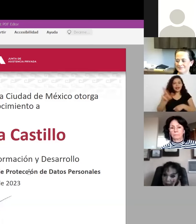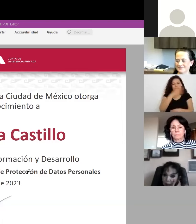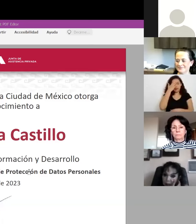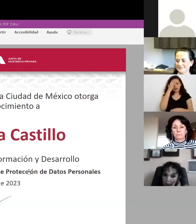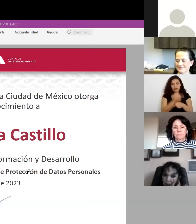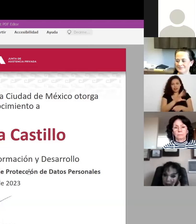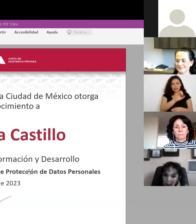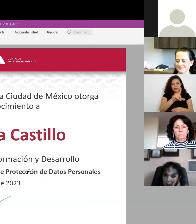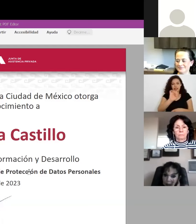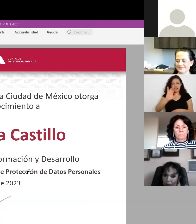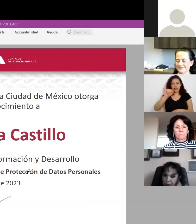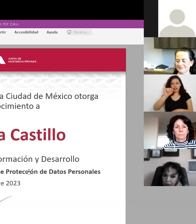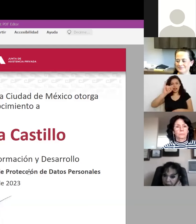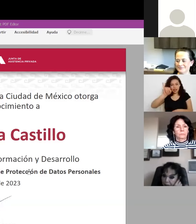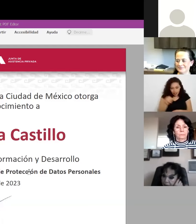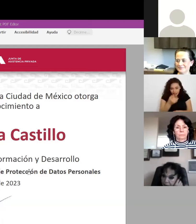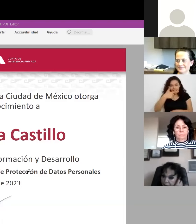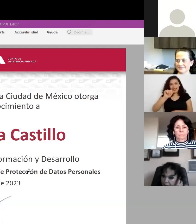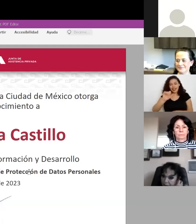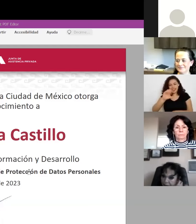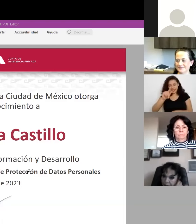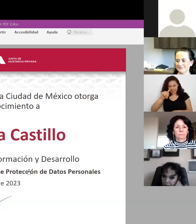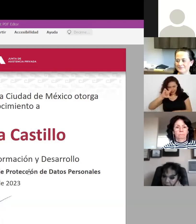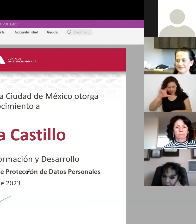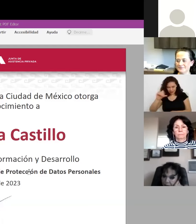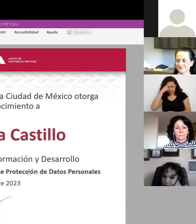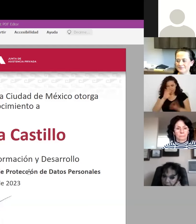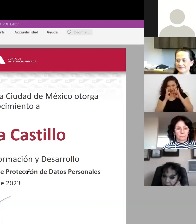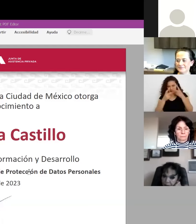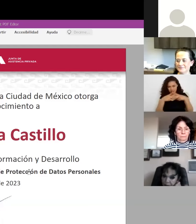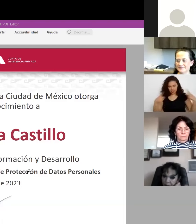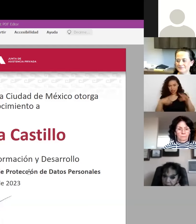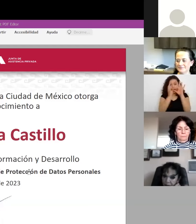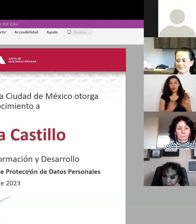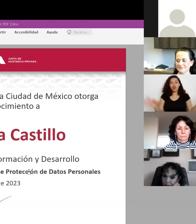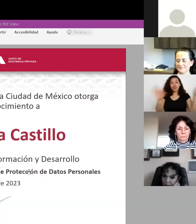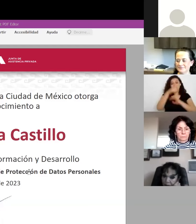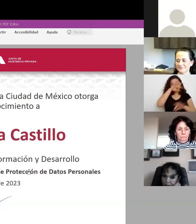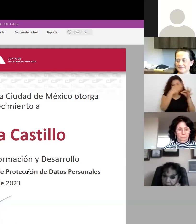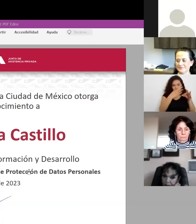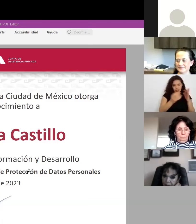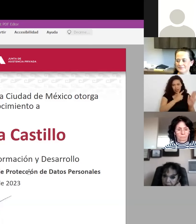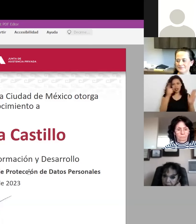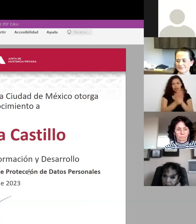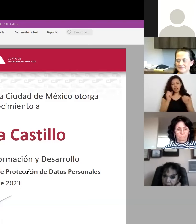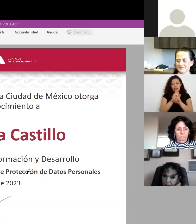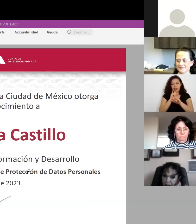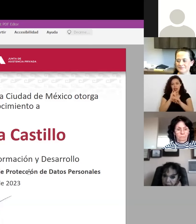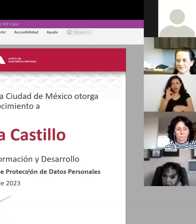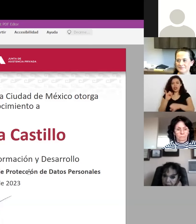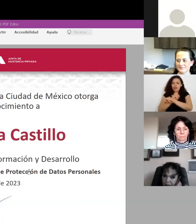licenciada Cecilia Cajiga Castillo por haber impartido la sesión de formación y desarrollo Importancia del cumplimiento a la Ley de Protección de